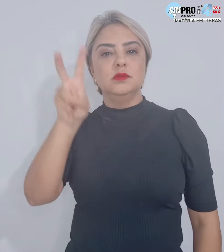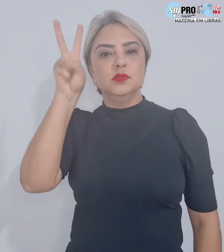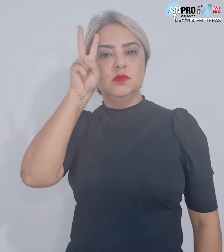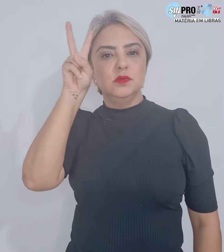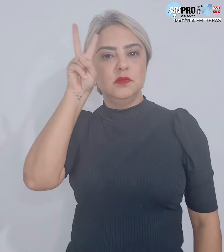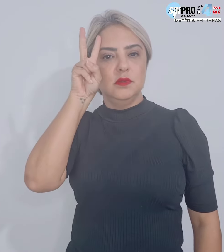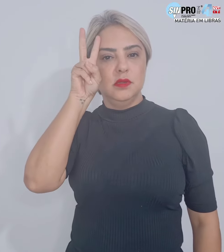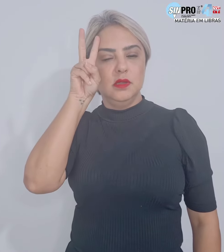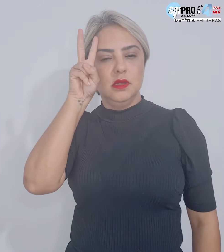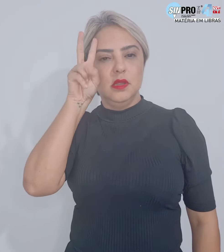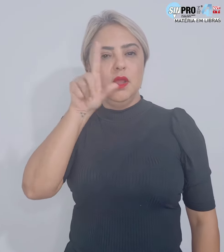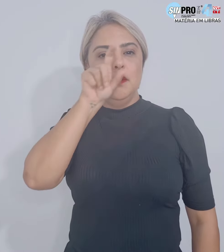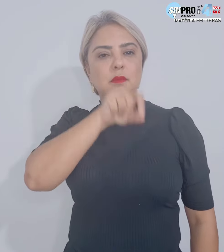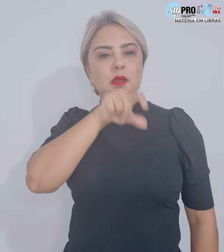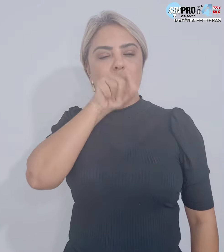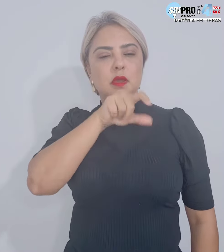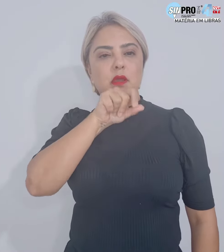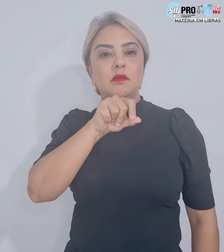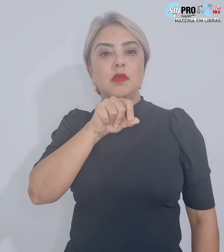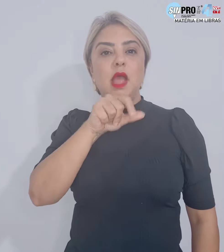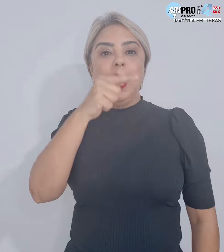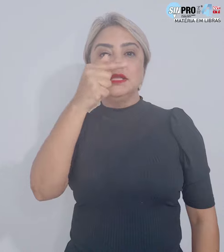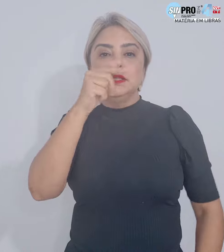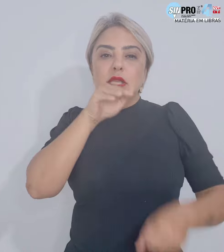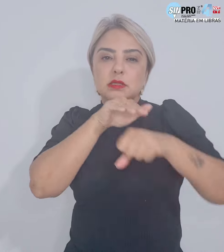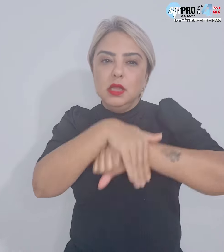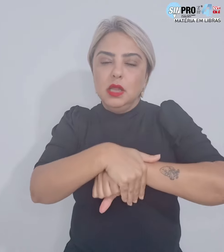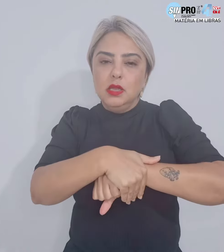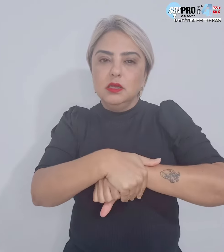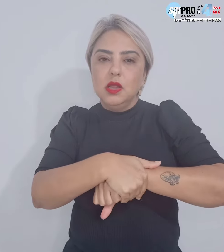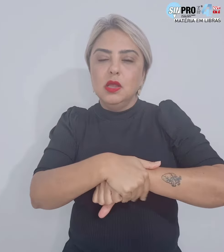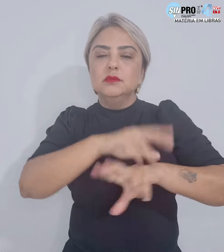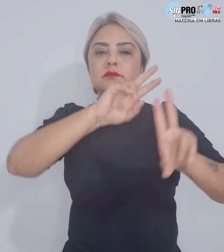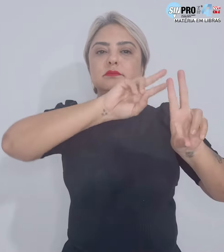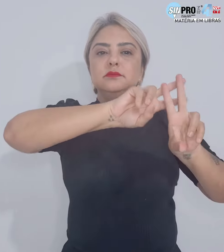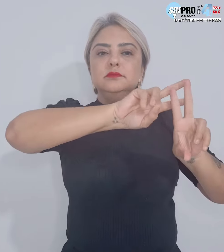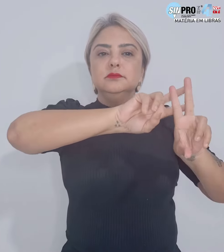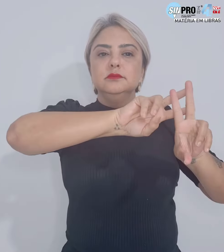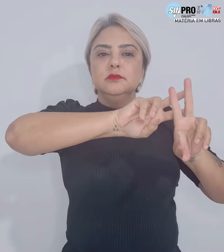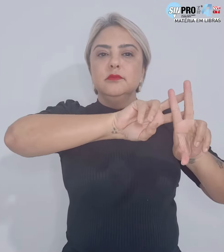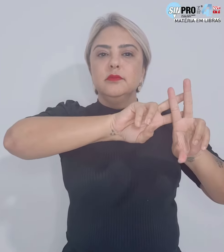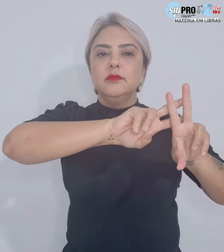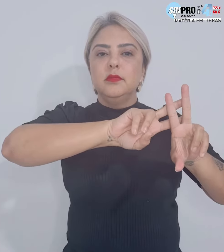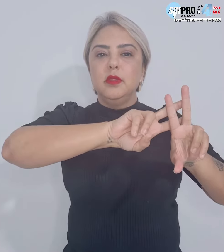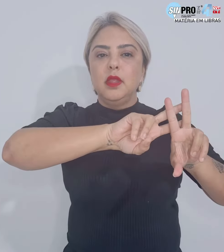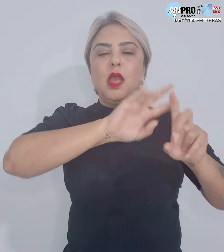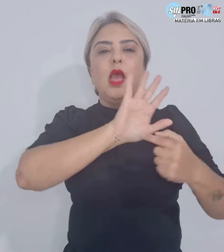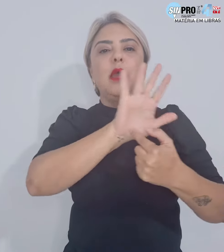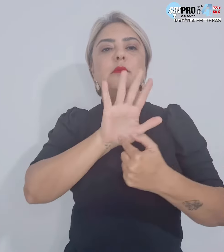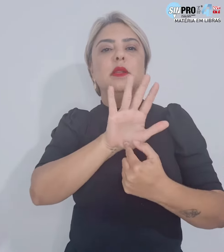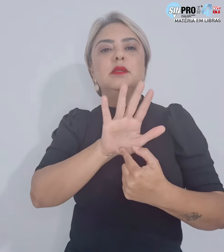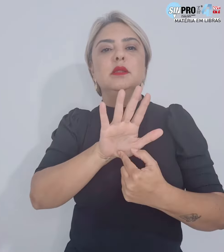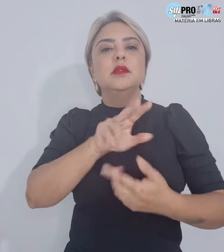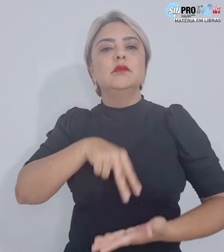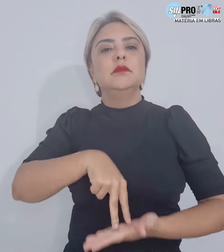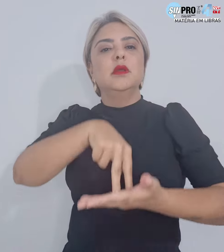segunda-feira, tuitaço às 19h, com hashtag a ser apresentada pela Frente